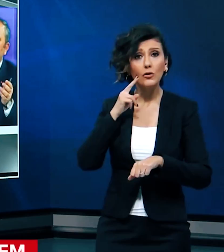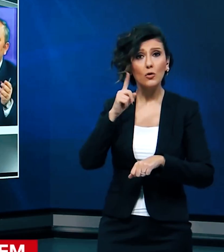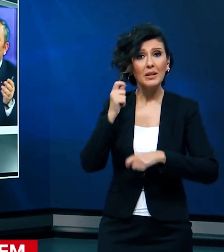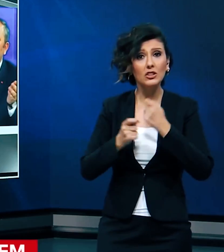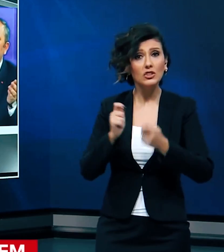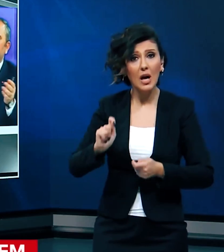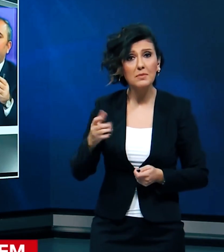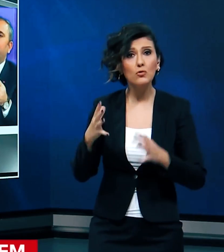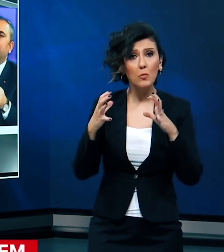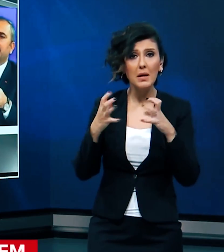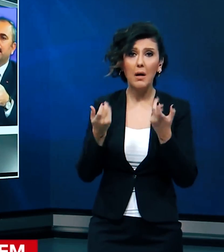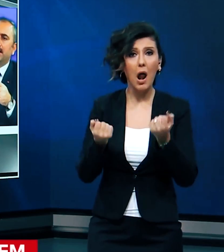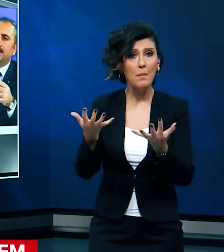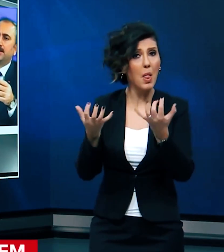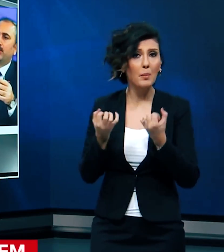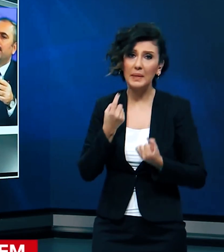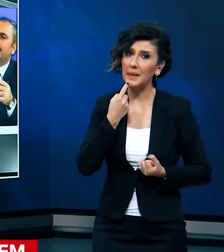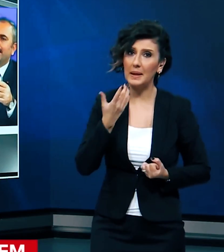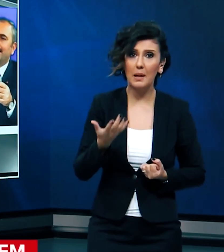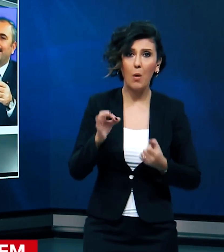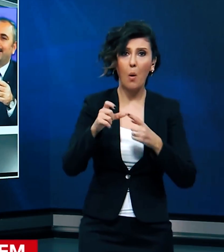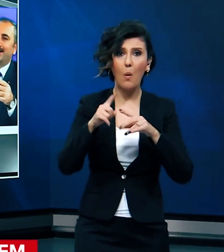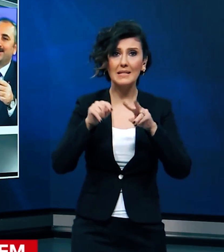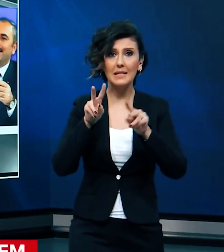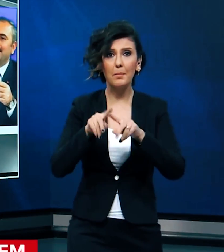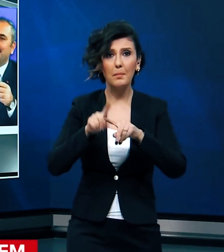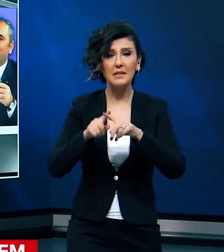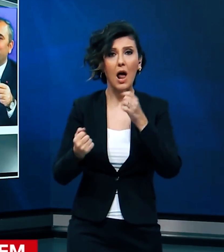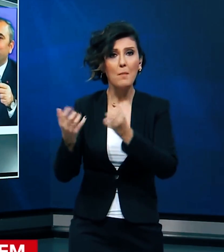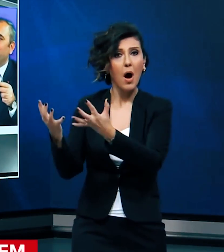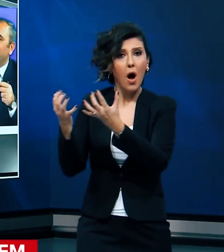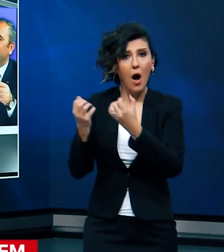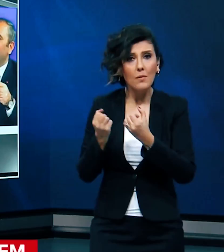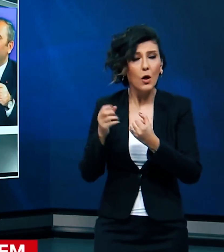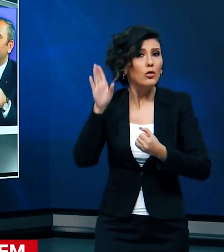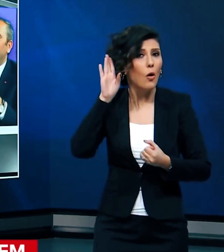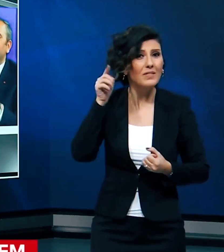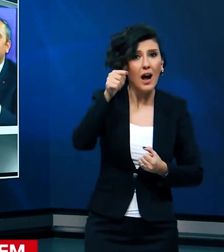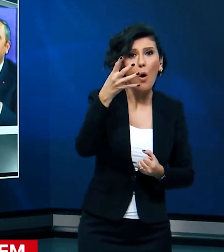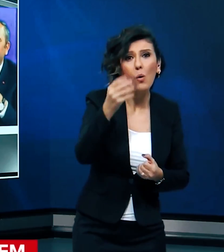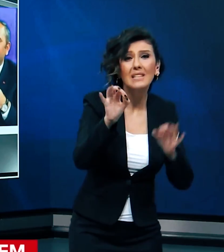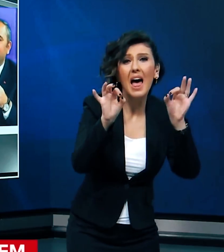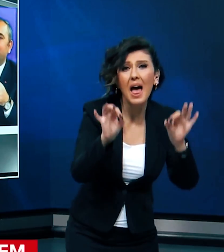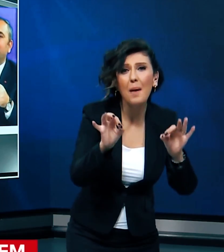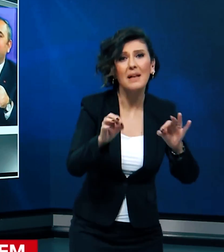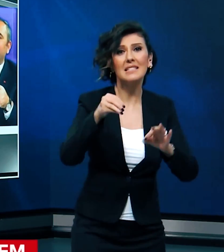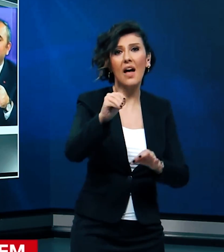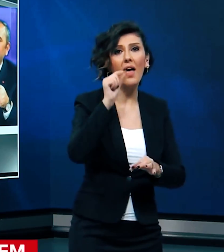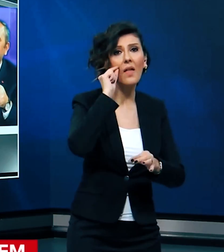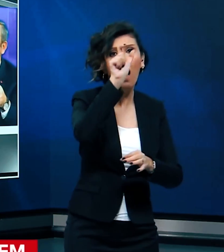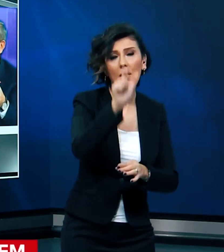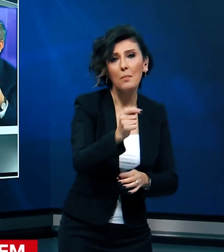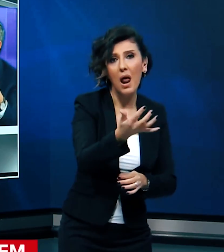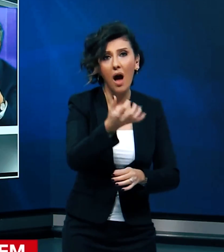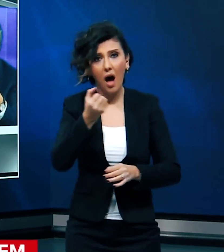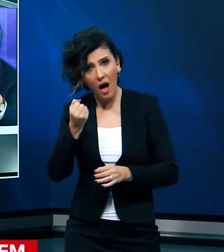yapsa, cumartesi günü araba alacak. Diyelim ki bizim Austin pazarına araba aldı. Çıkıp orada bir noter olsa anında satan adam parasını